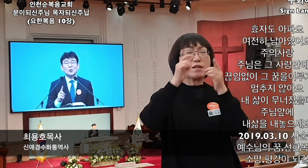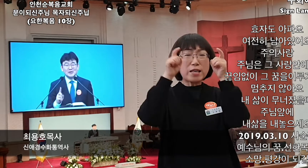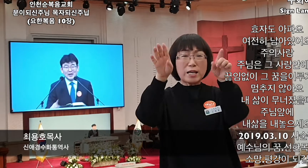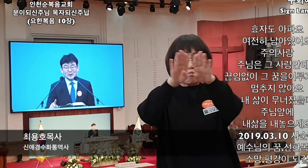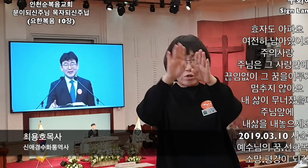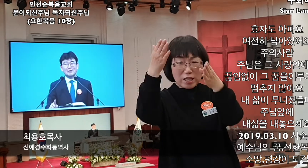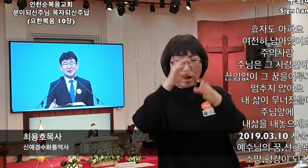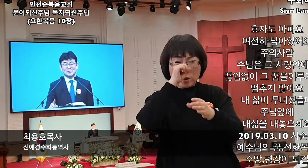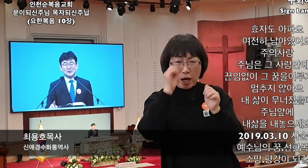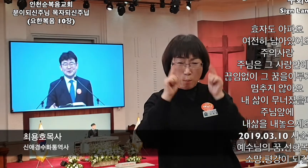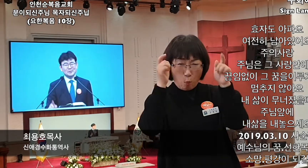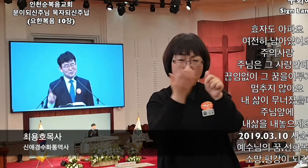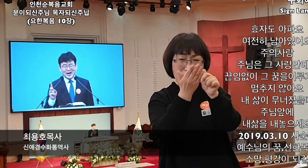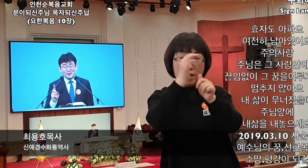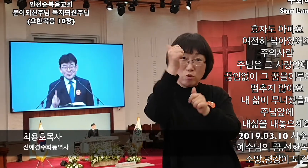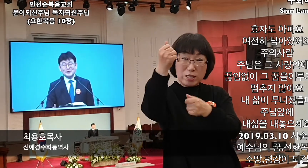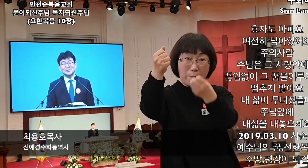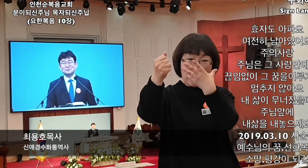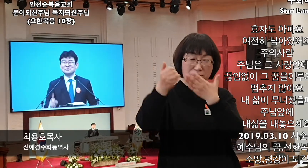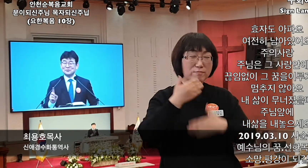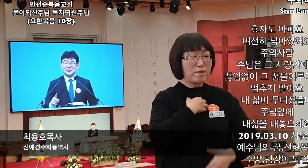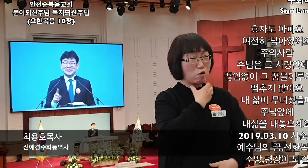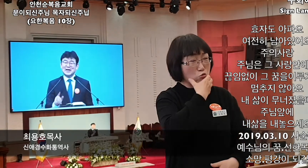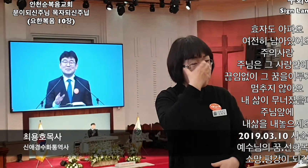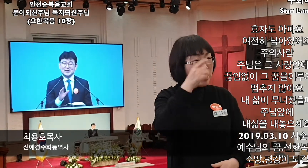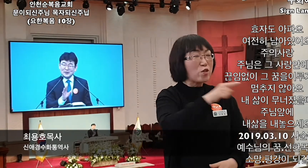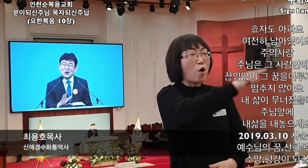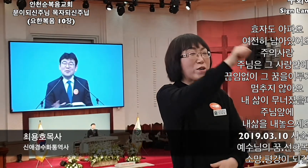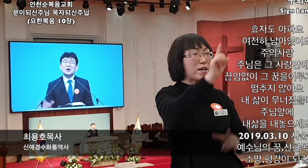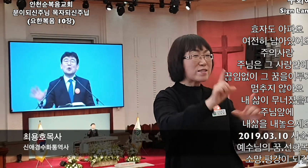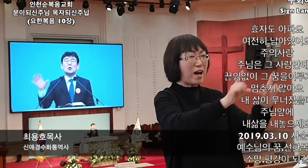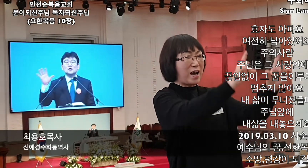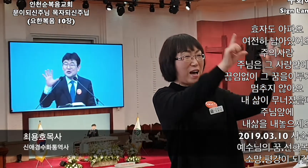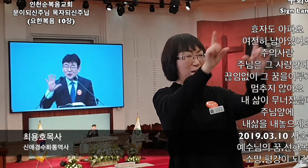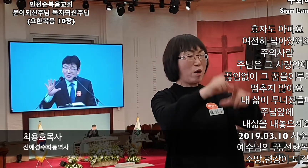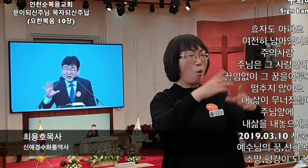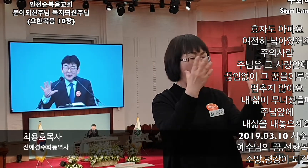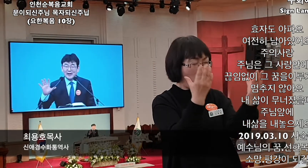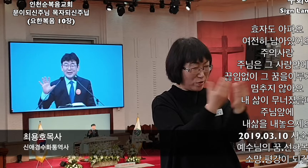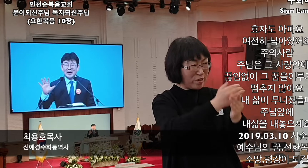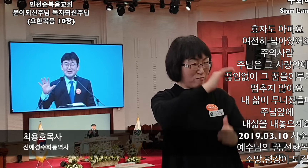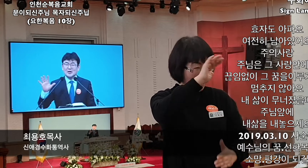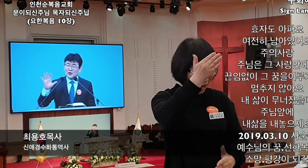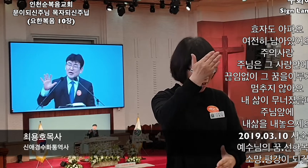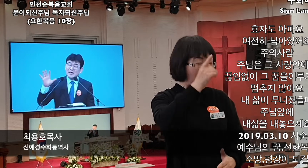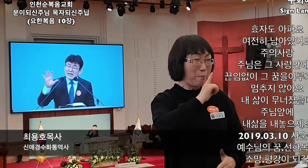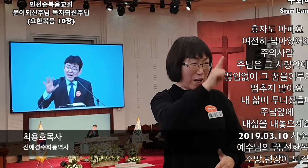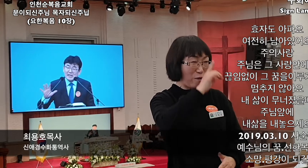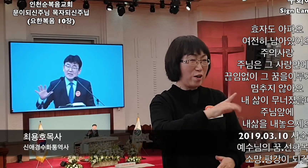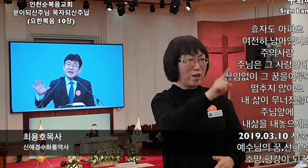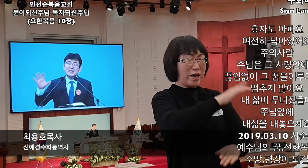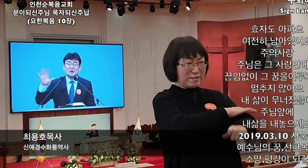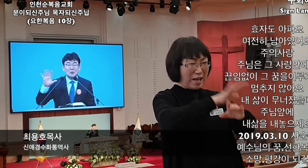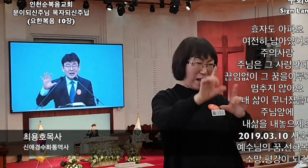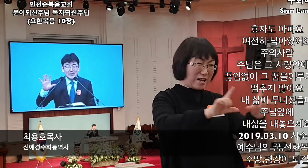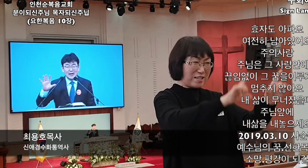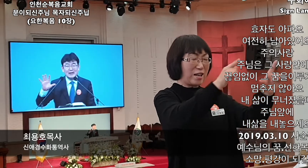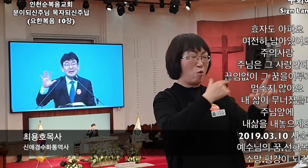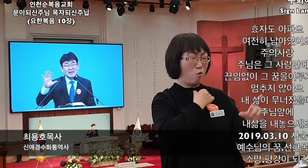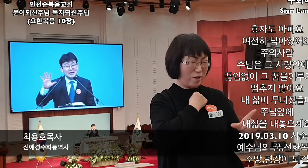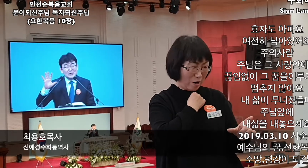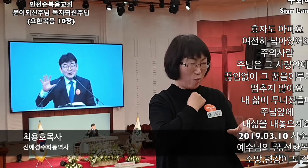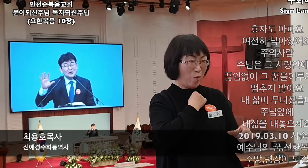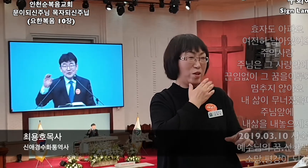선한 목자가 된다고 하시면서 내 꿈은 너희의 삶이 정말로 온전히 되는 거란다. 너희가 잘 살기를